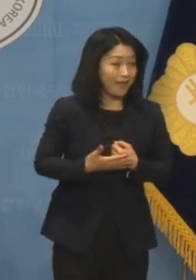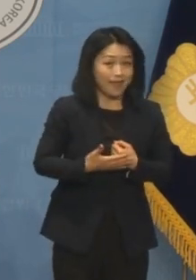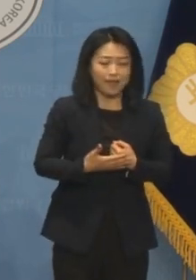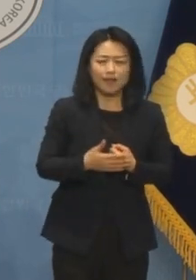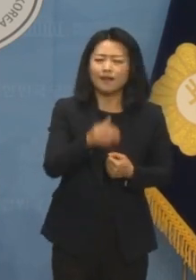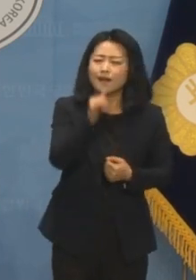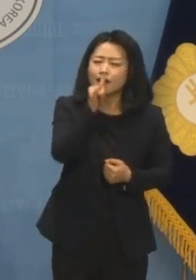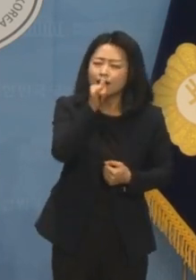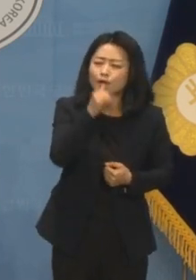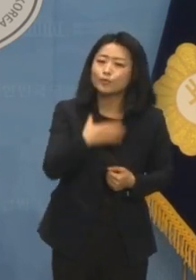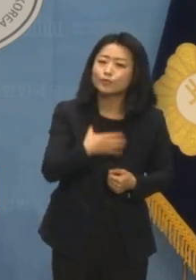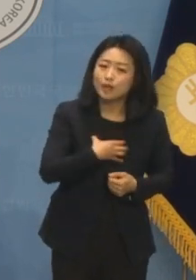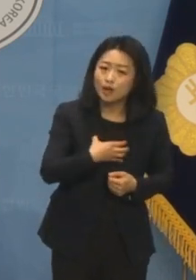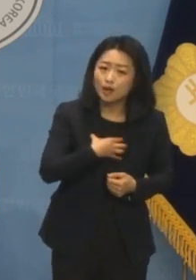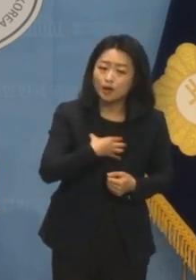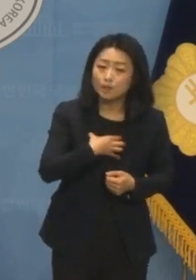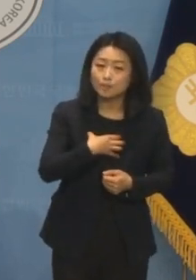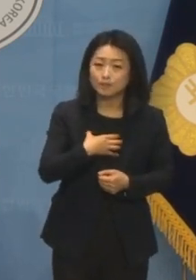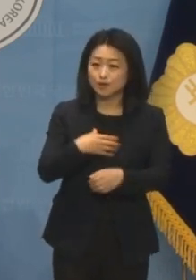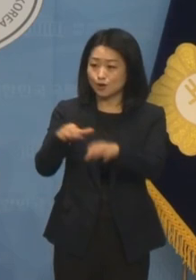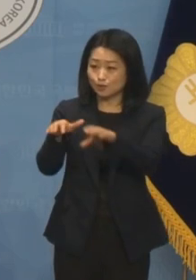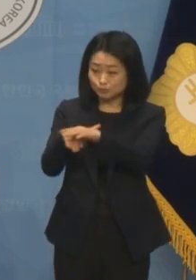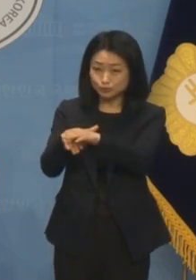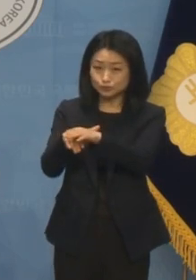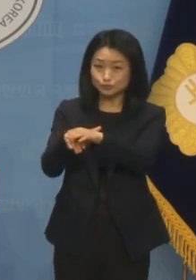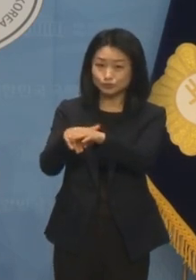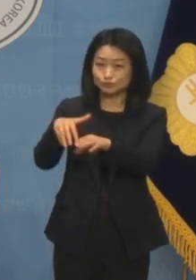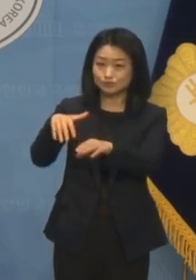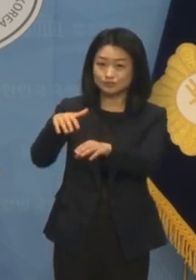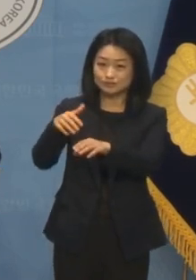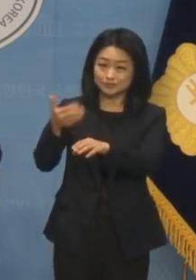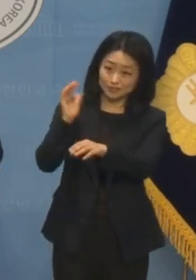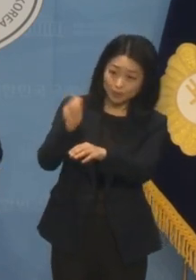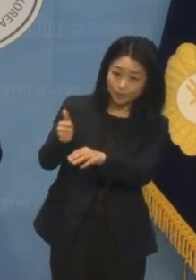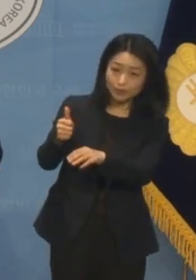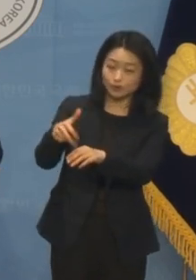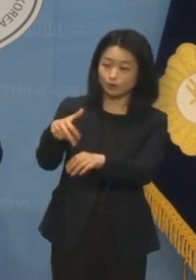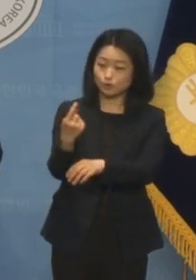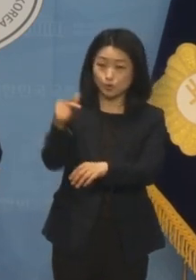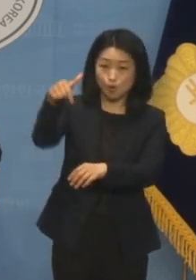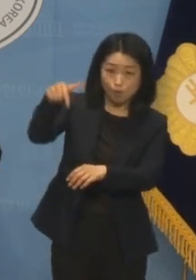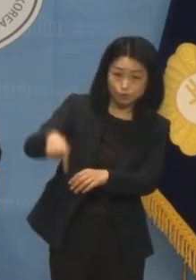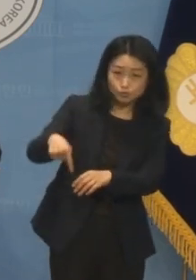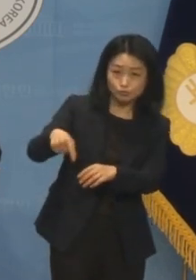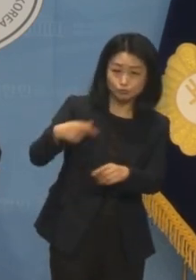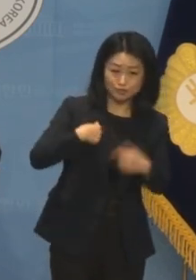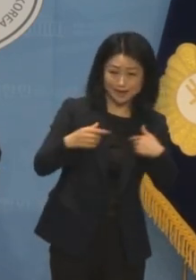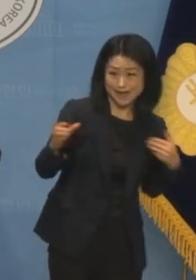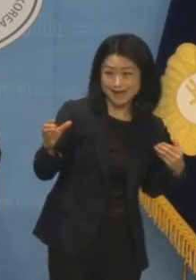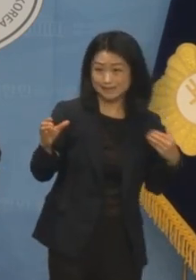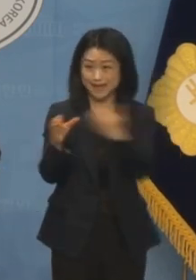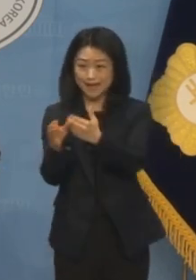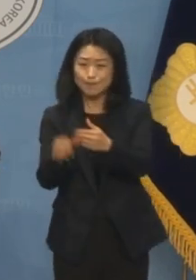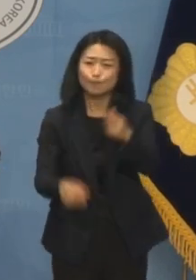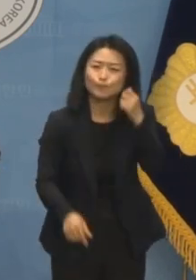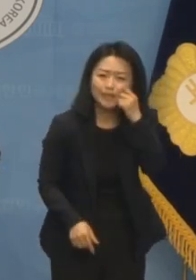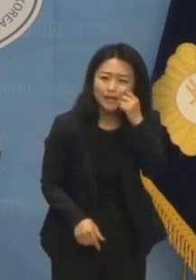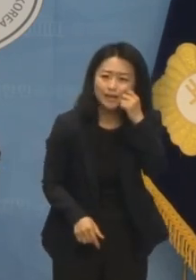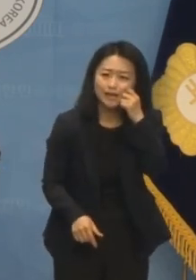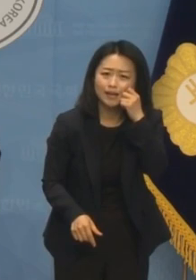결국 제2의 문재인과 조국에 당당히 대항할 수 없게 되는 셈입니다.